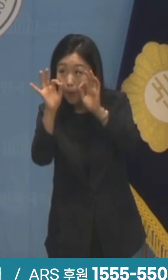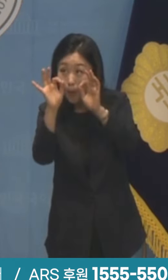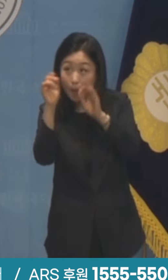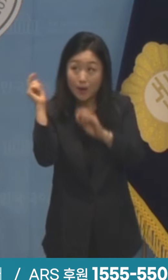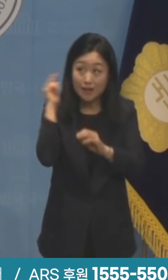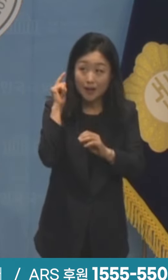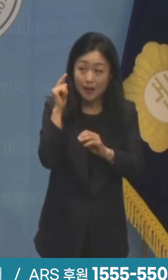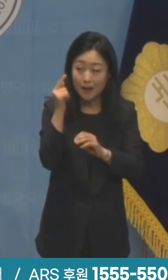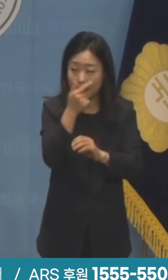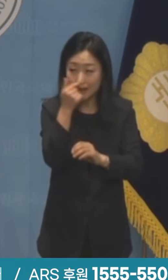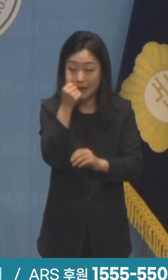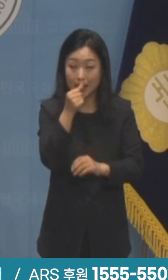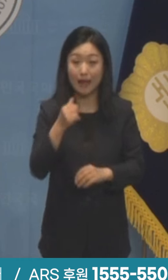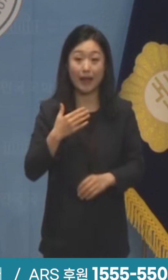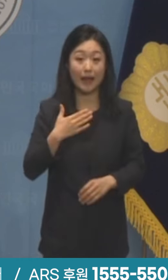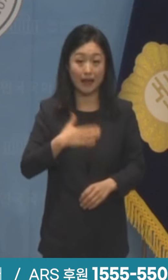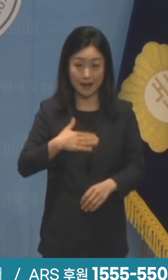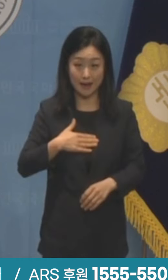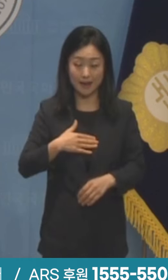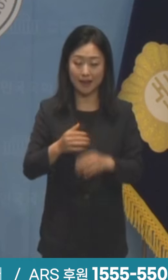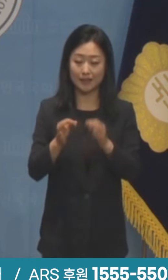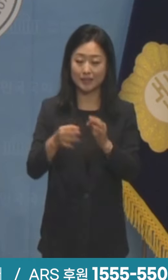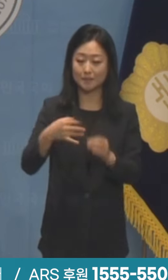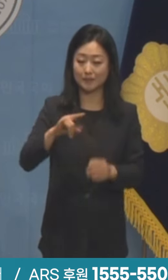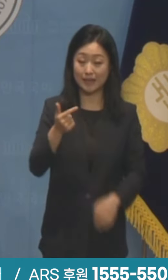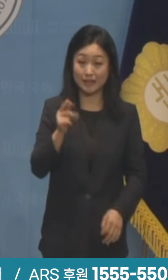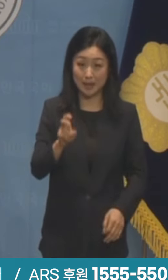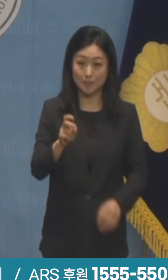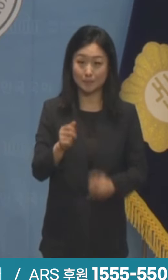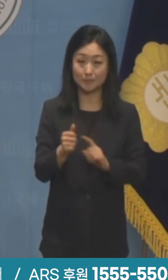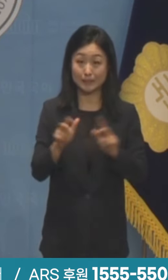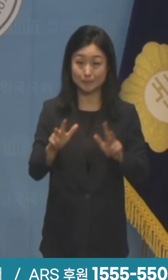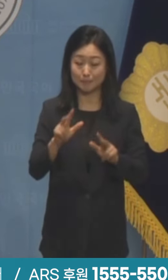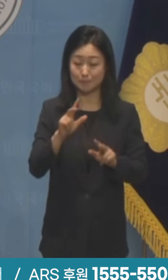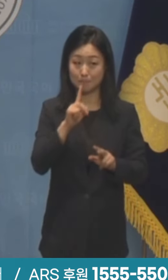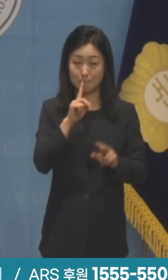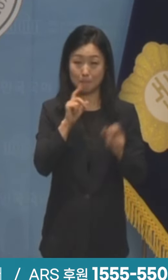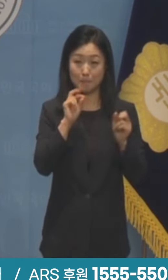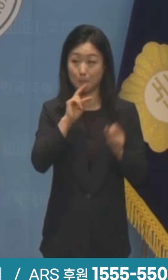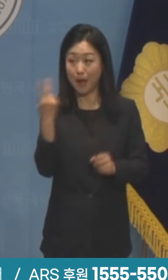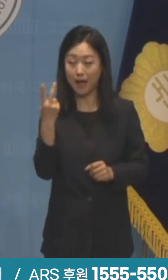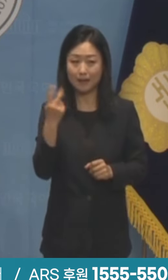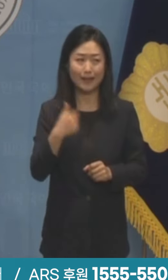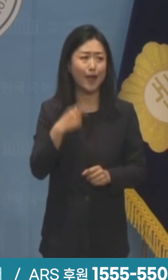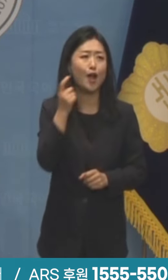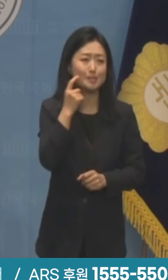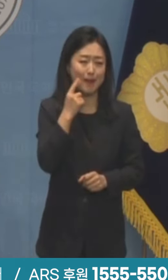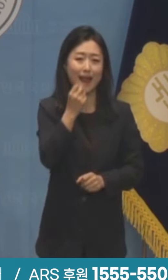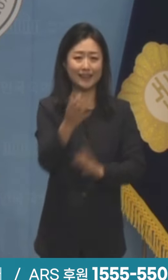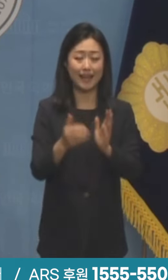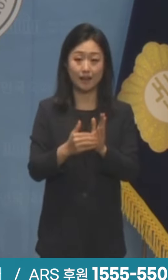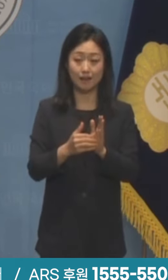많았을 겁니다 김대남 씨는 이제 와서 거짓말이었다고 발하는 모양인데